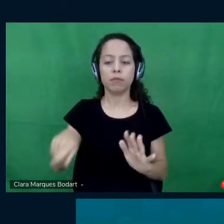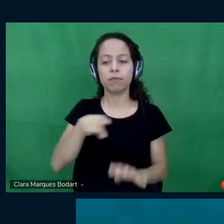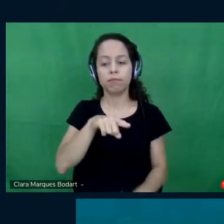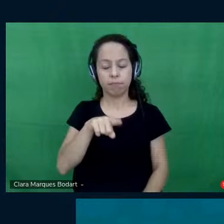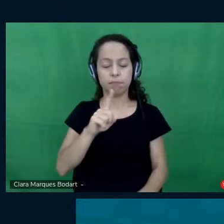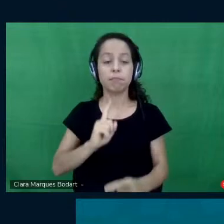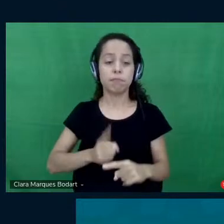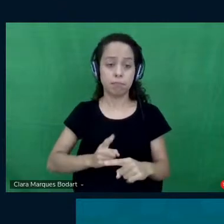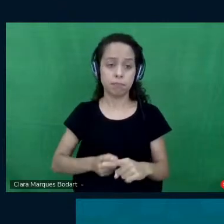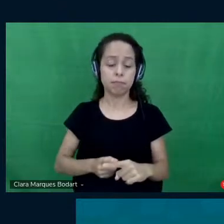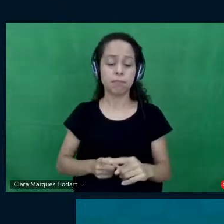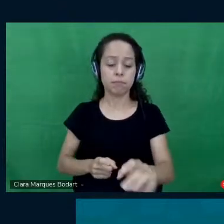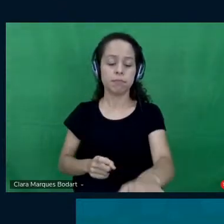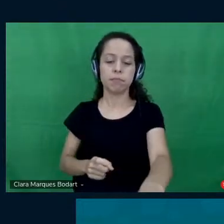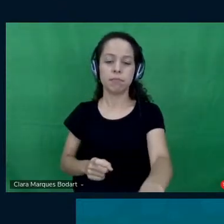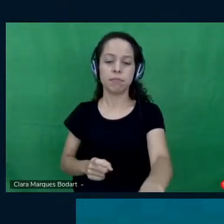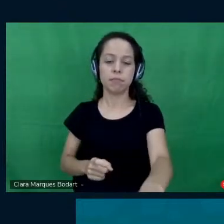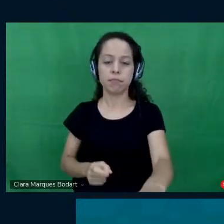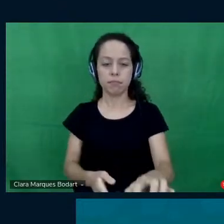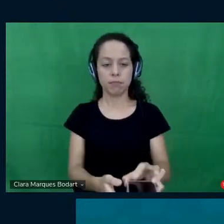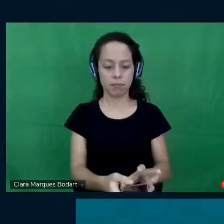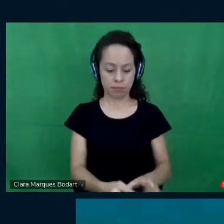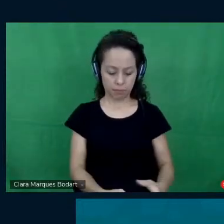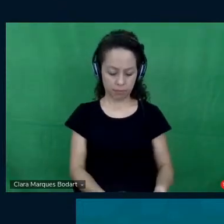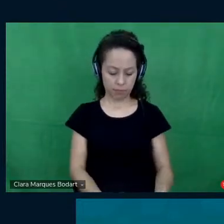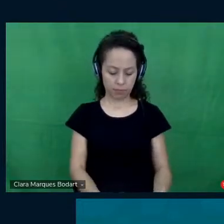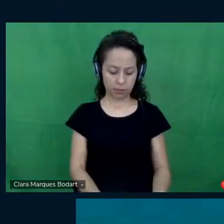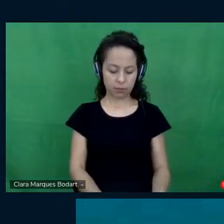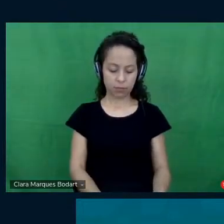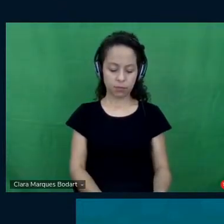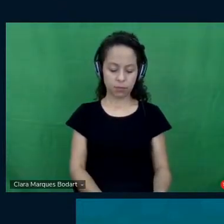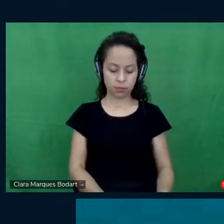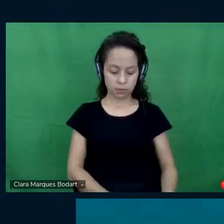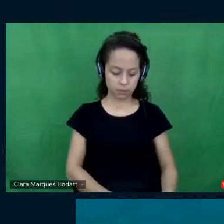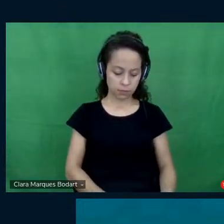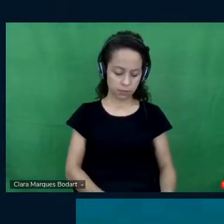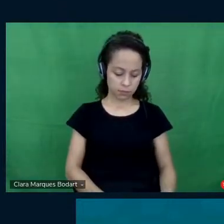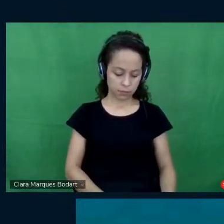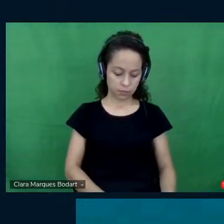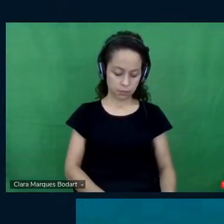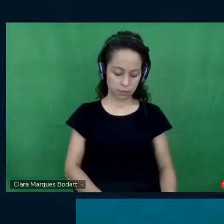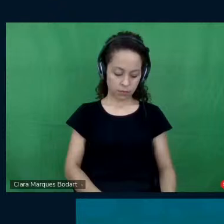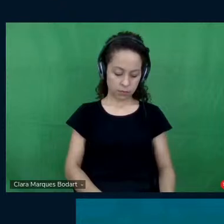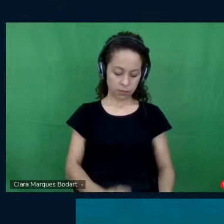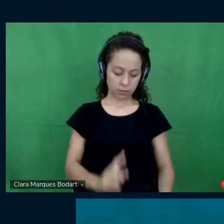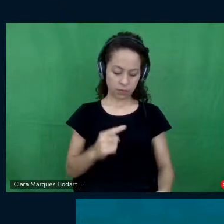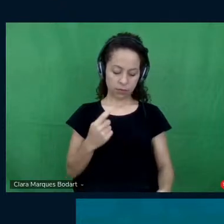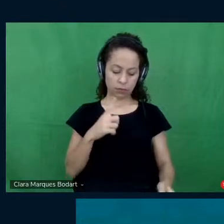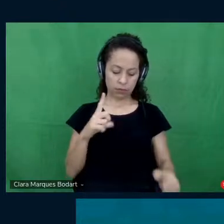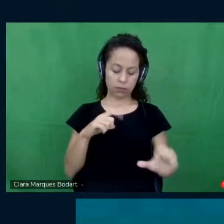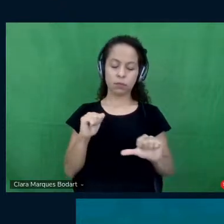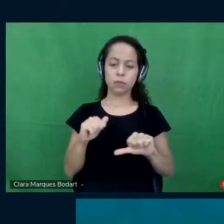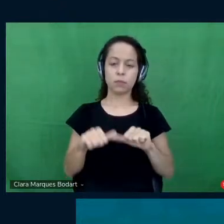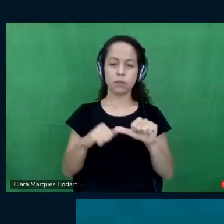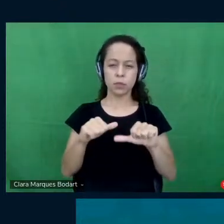porque a gente passa, né, por um conjunto de reformas mais recentemente. Agora eu já vou